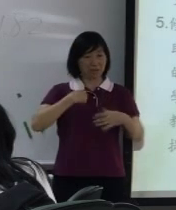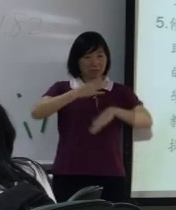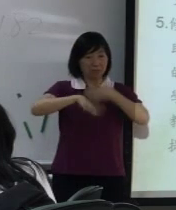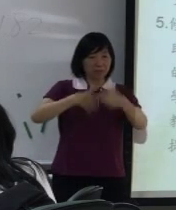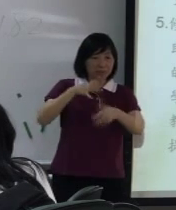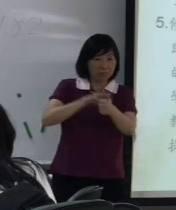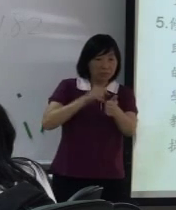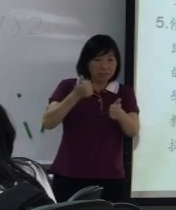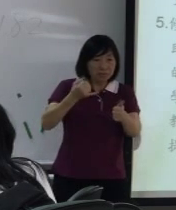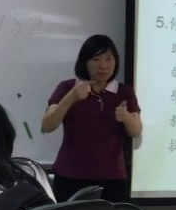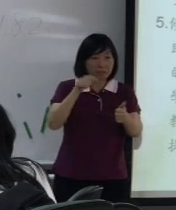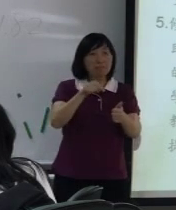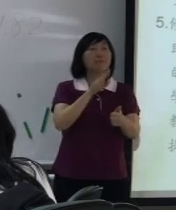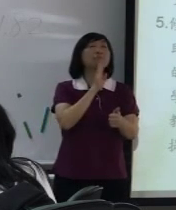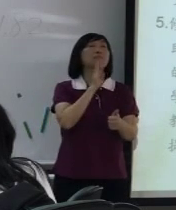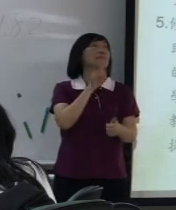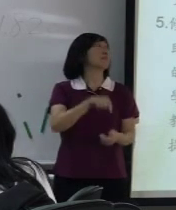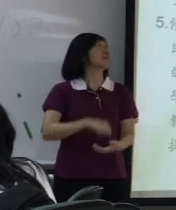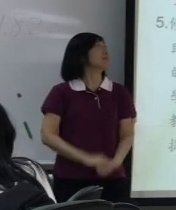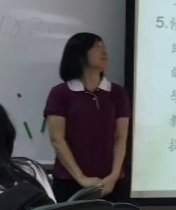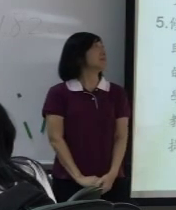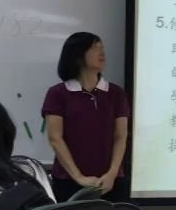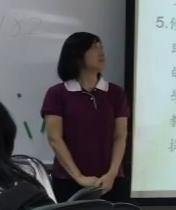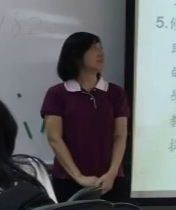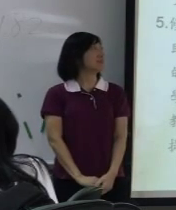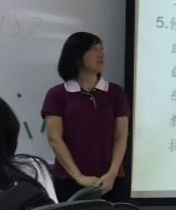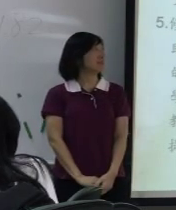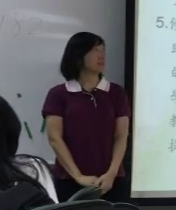容。好，哦，下一张。